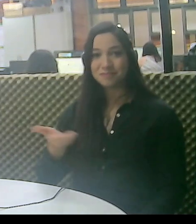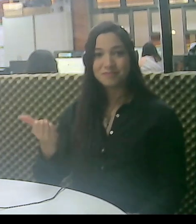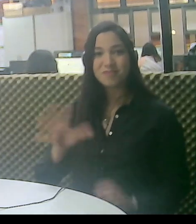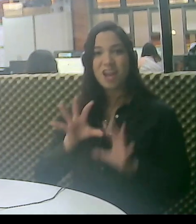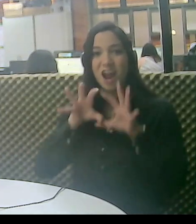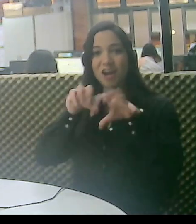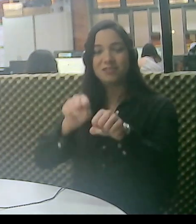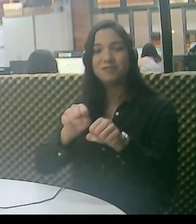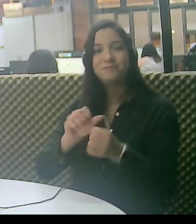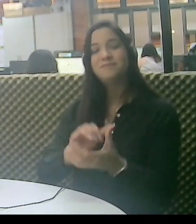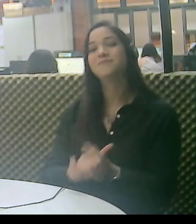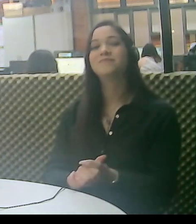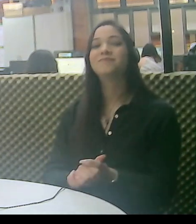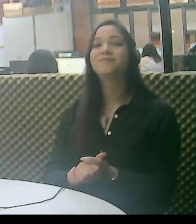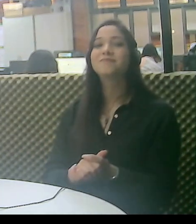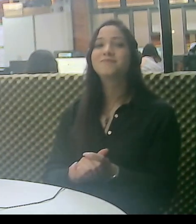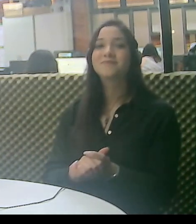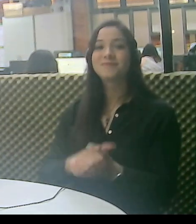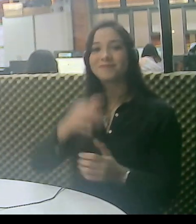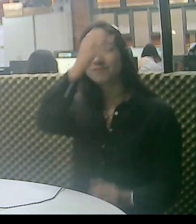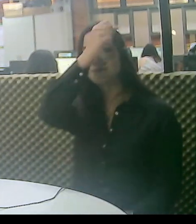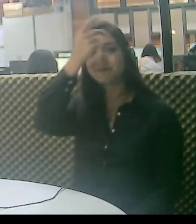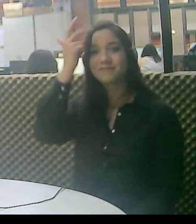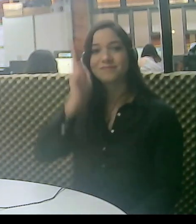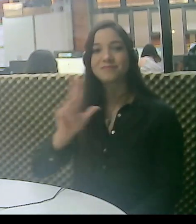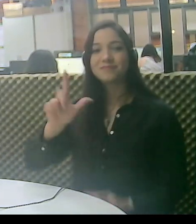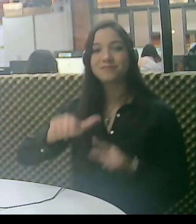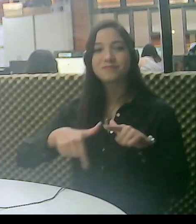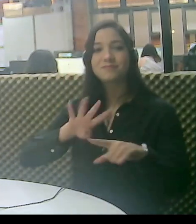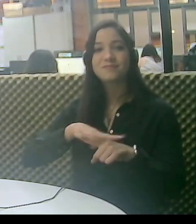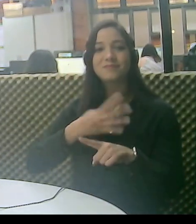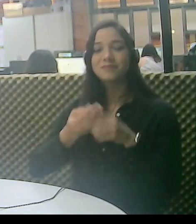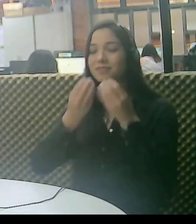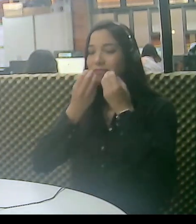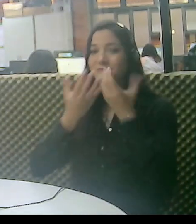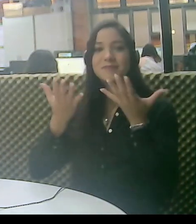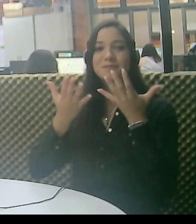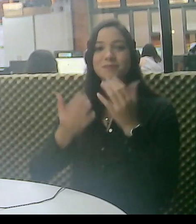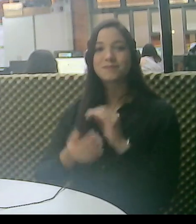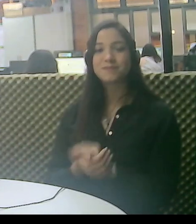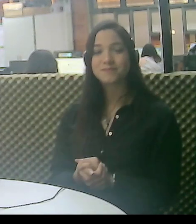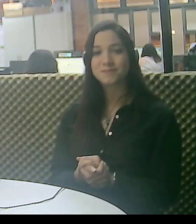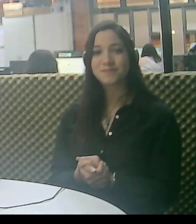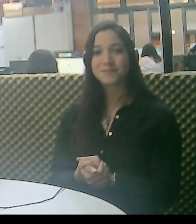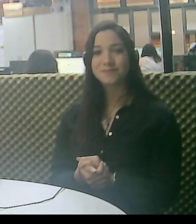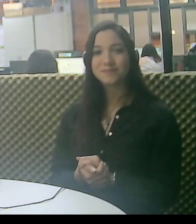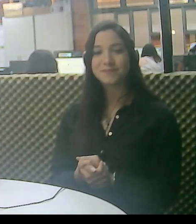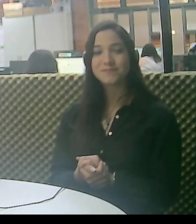animal. Prefeitura de Uberlândia, fazer mais, fazer bem.